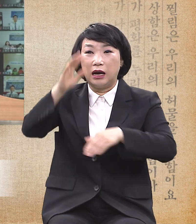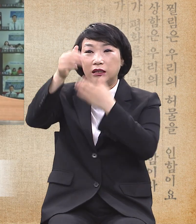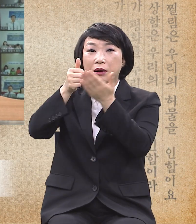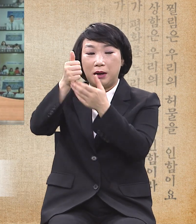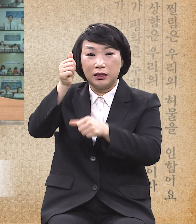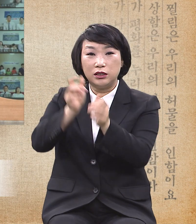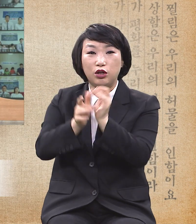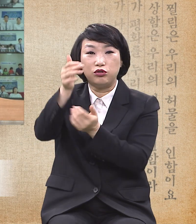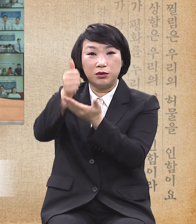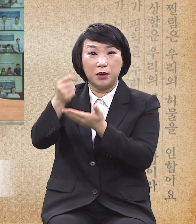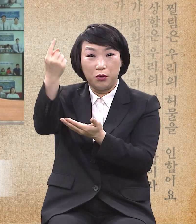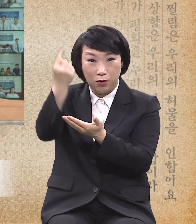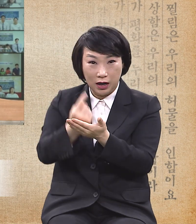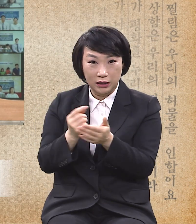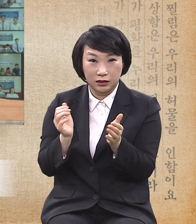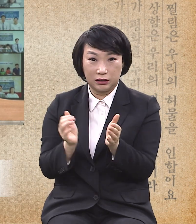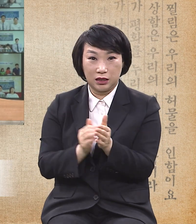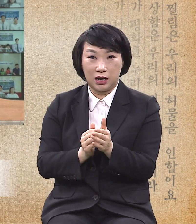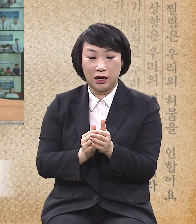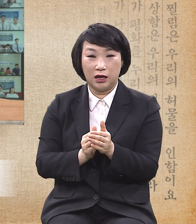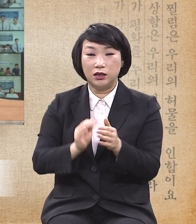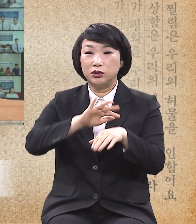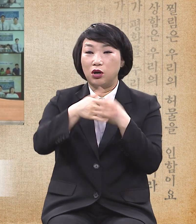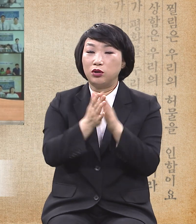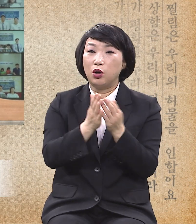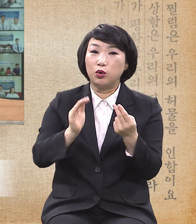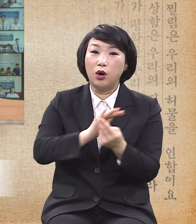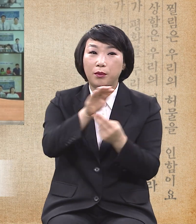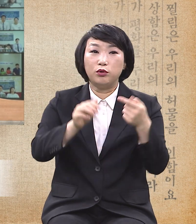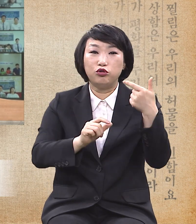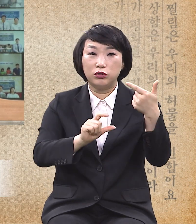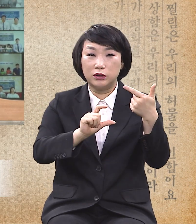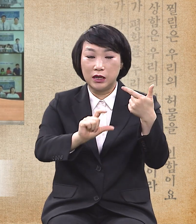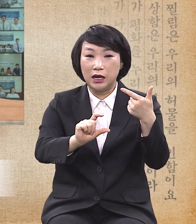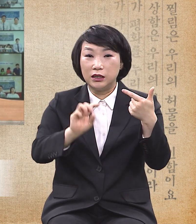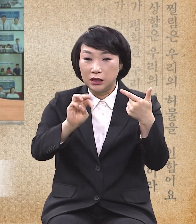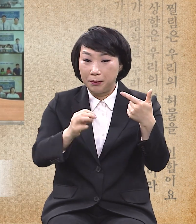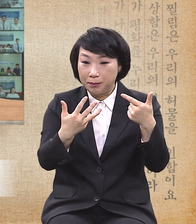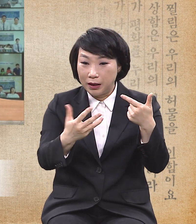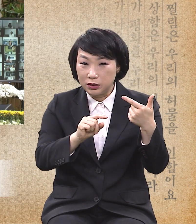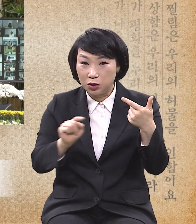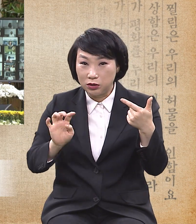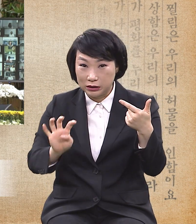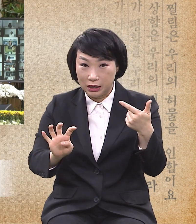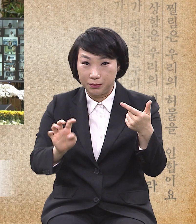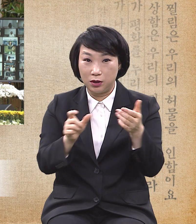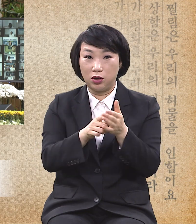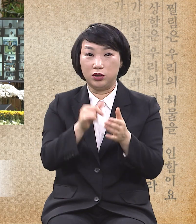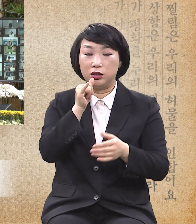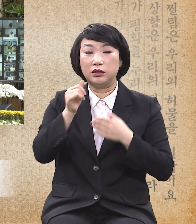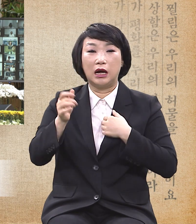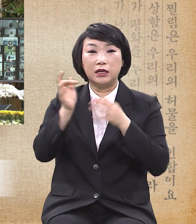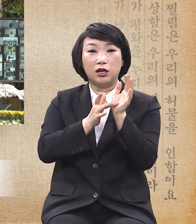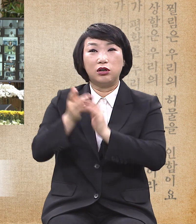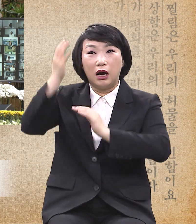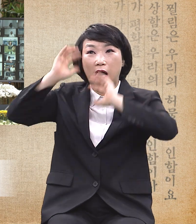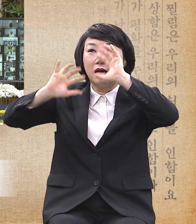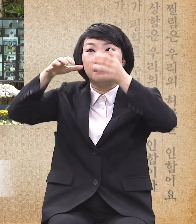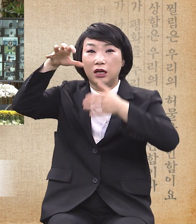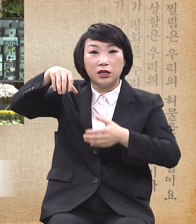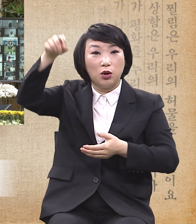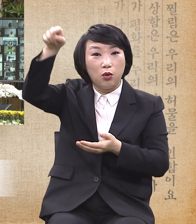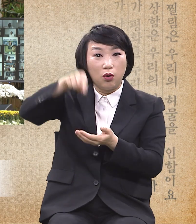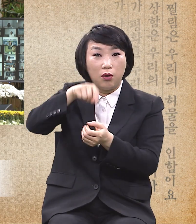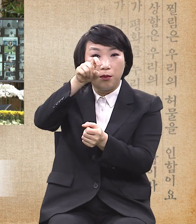하나님의 아들이 오셨다. 요한복음 6장 38절로 40절에 내가 하늘로서